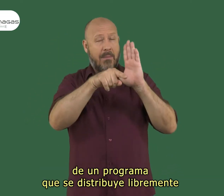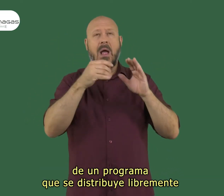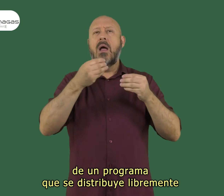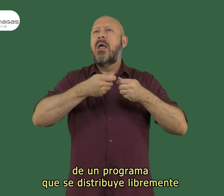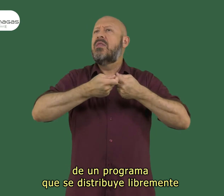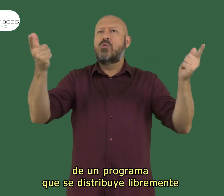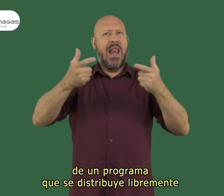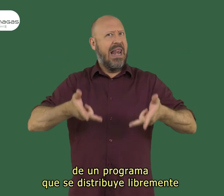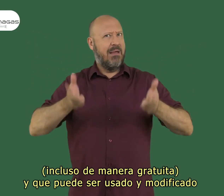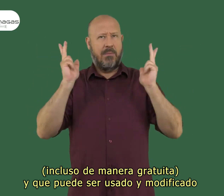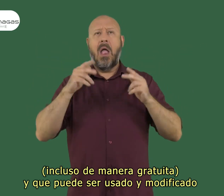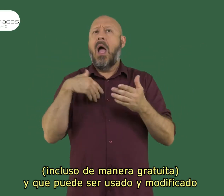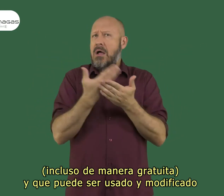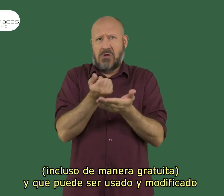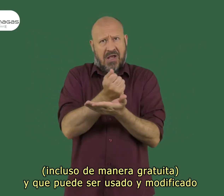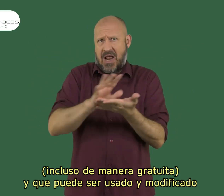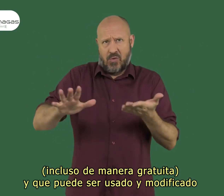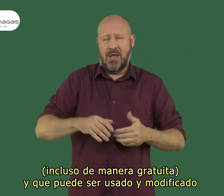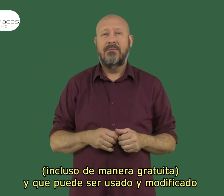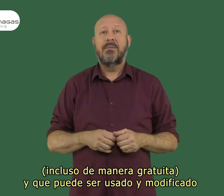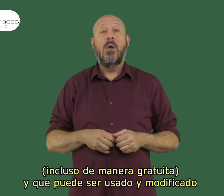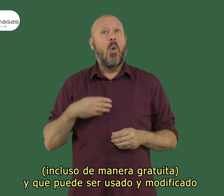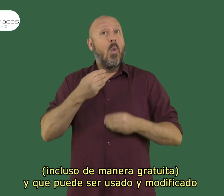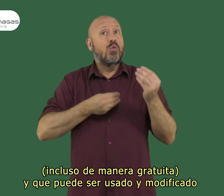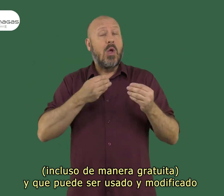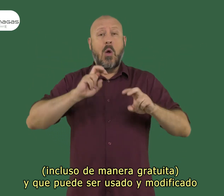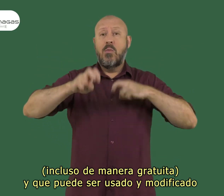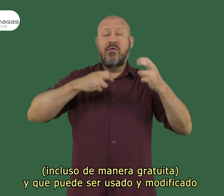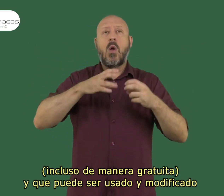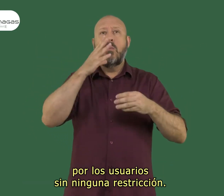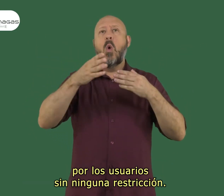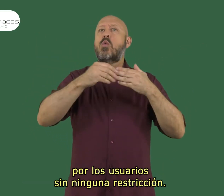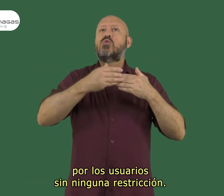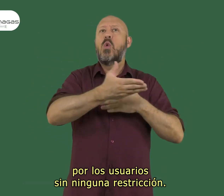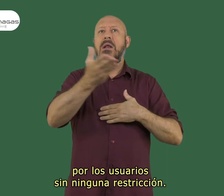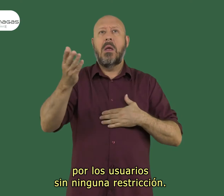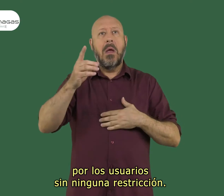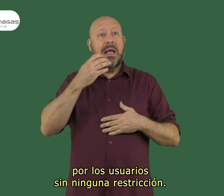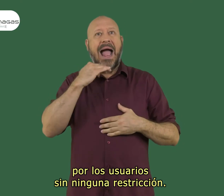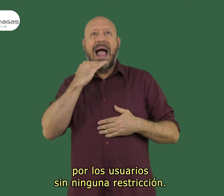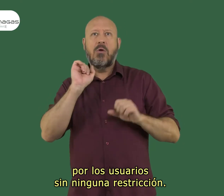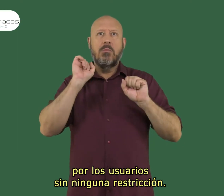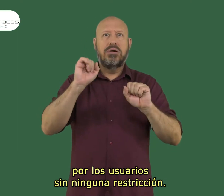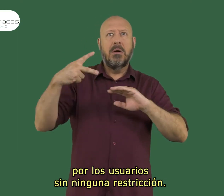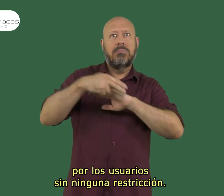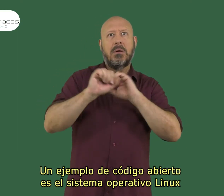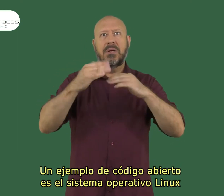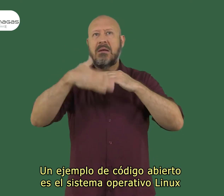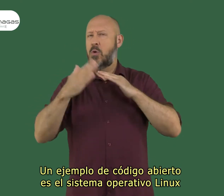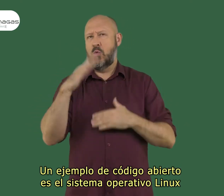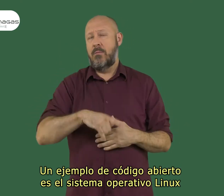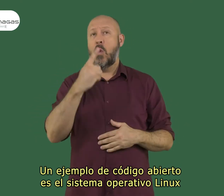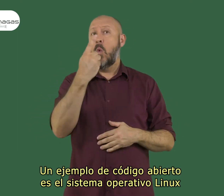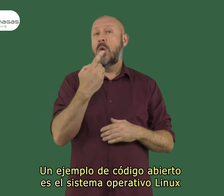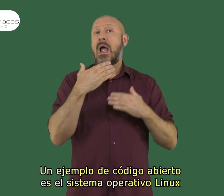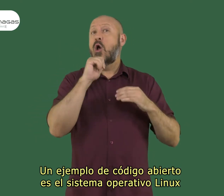distribuye libremente, incluso de manera gratuita, y que puede ser usado y modificado por los usuarios sin ninguna restricción. Un ejemplo